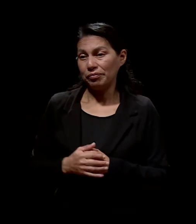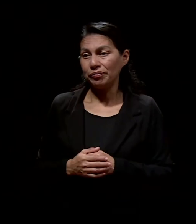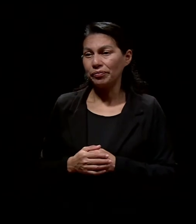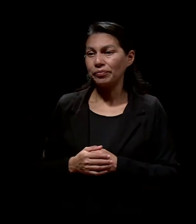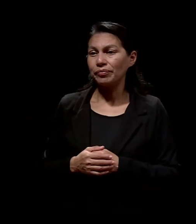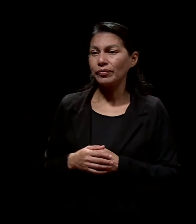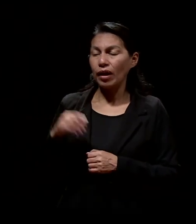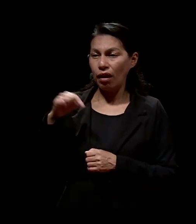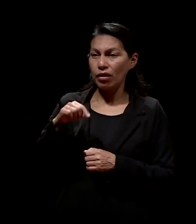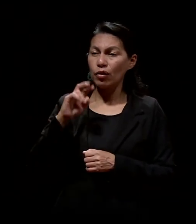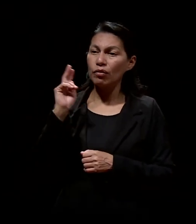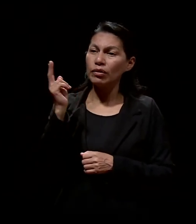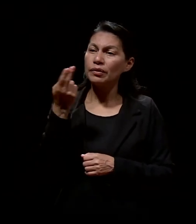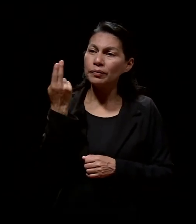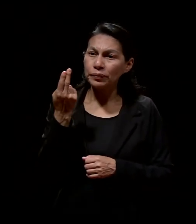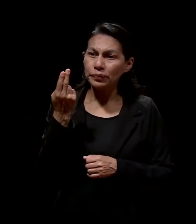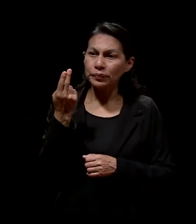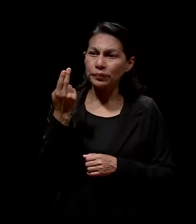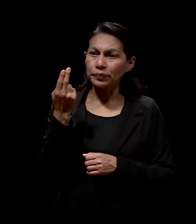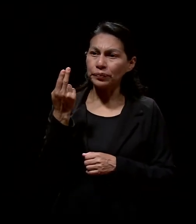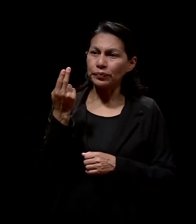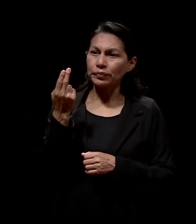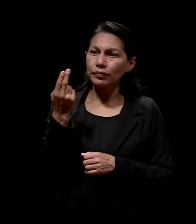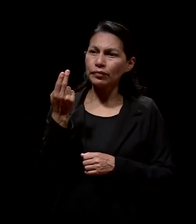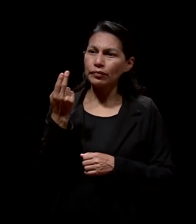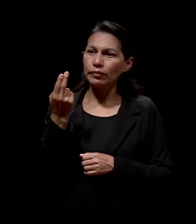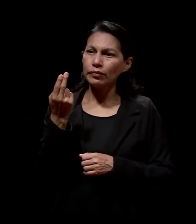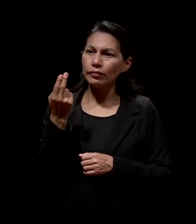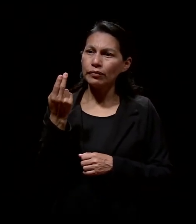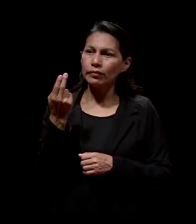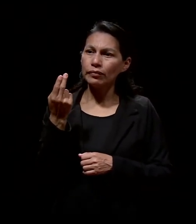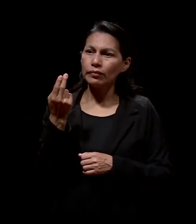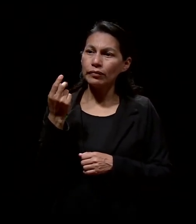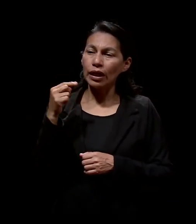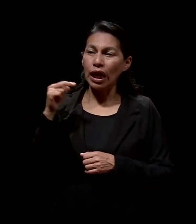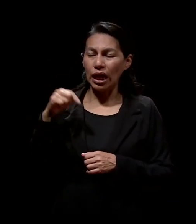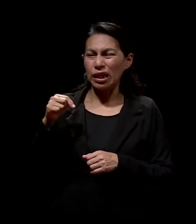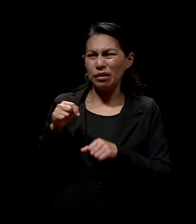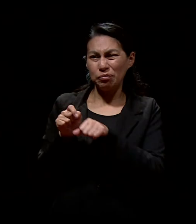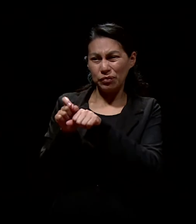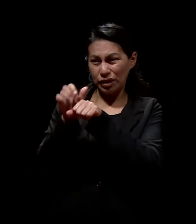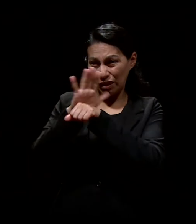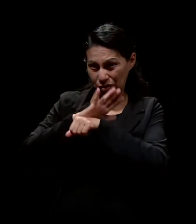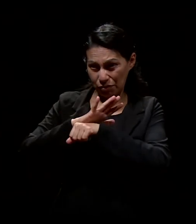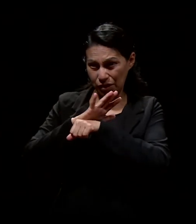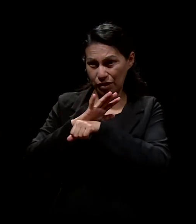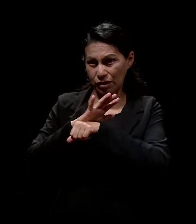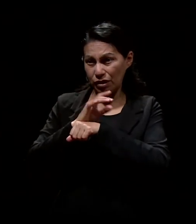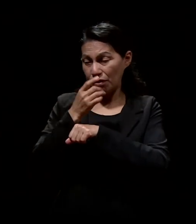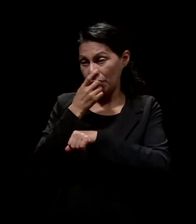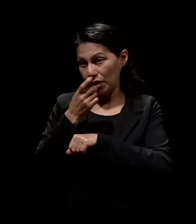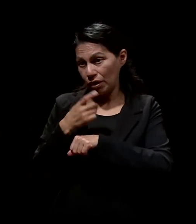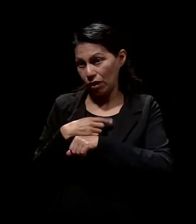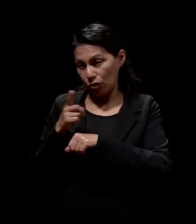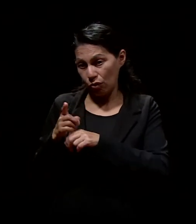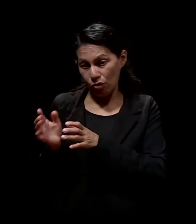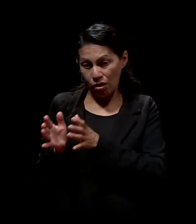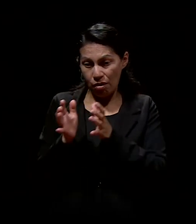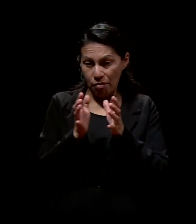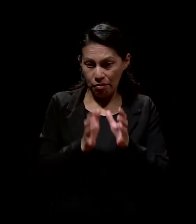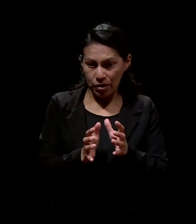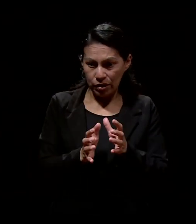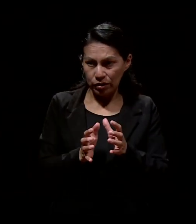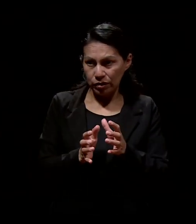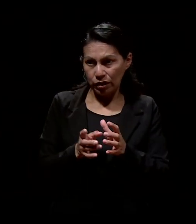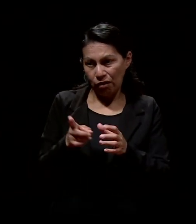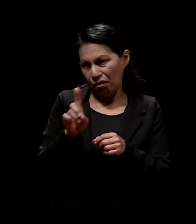me imaginaba lo que venía. Llego a la universidad y me dicen, como llegué en temporada de pandemia, me dicen, te